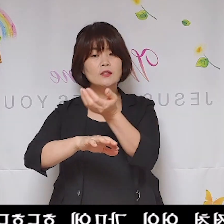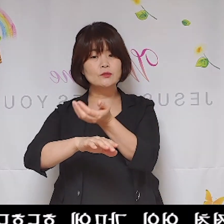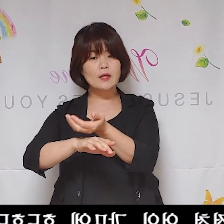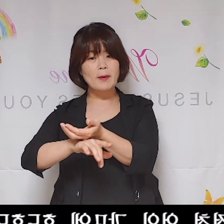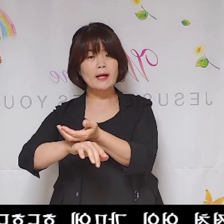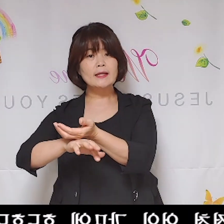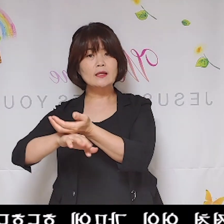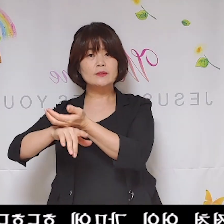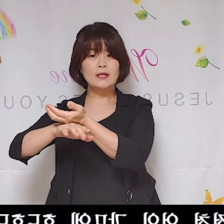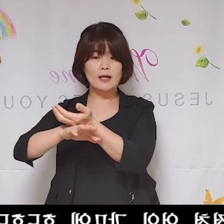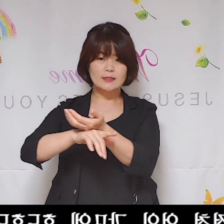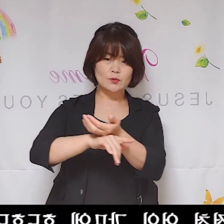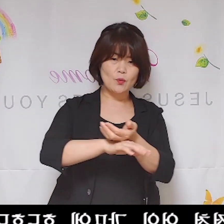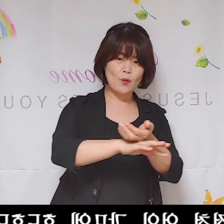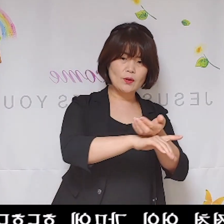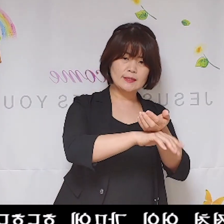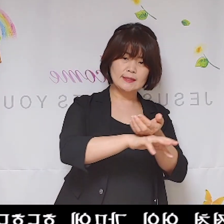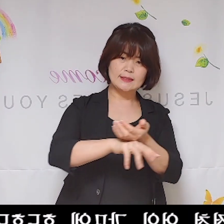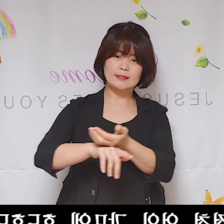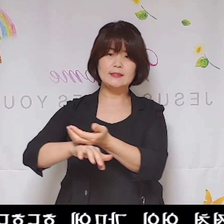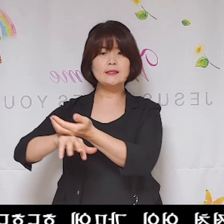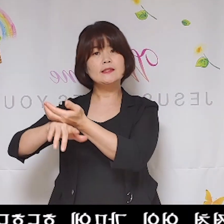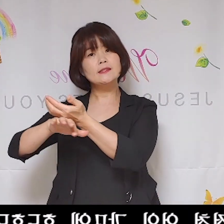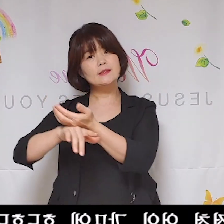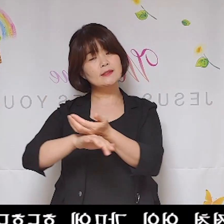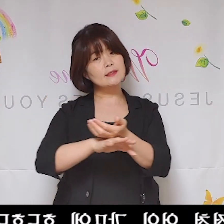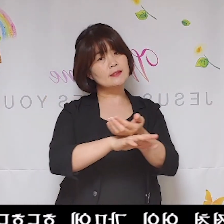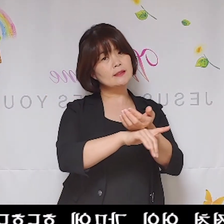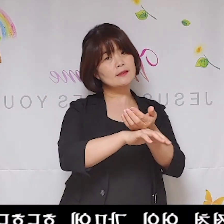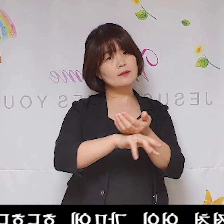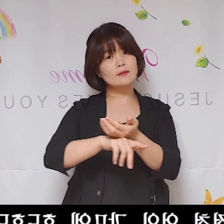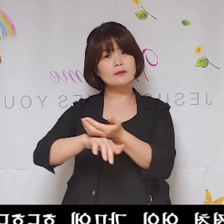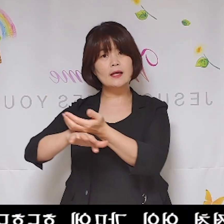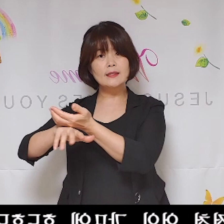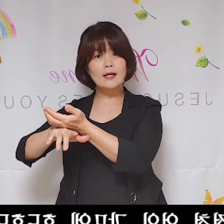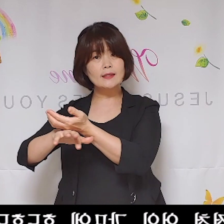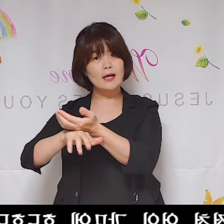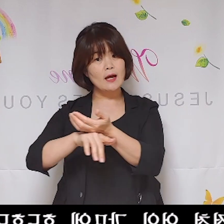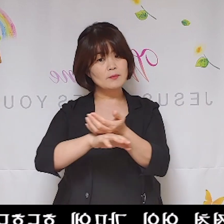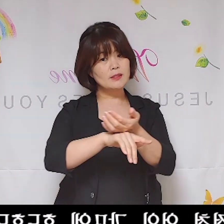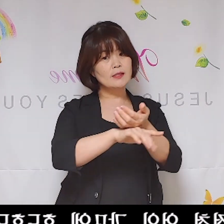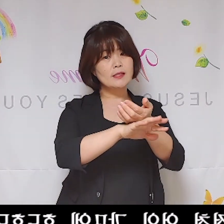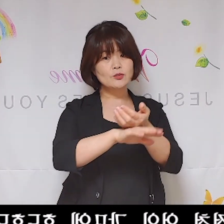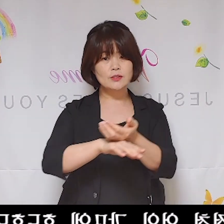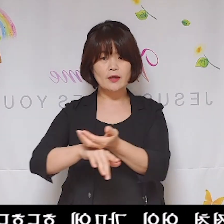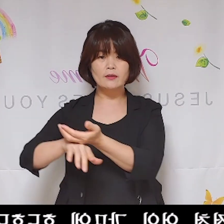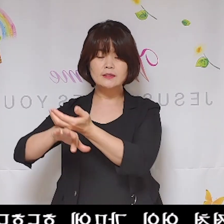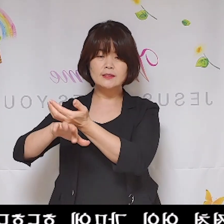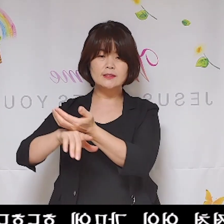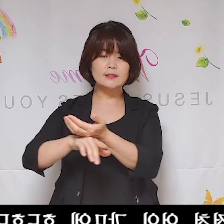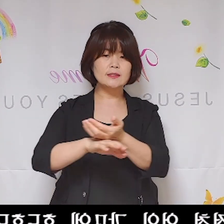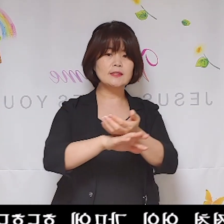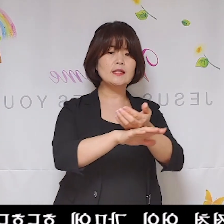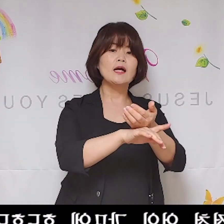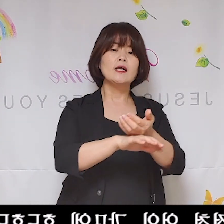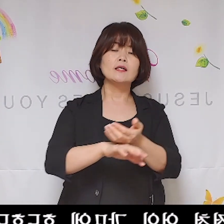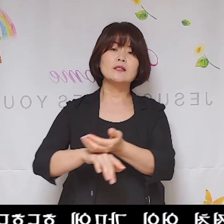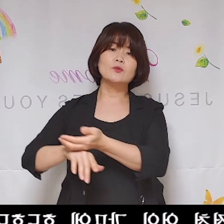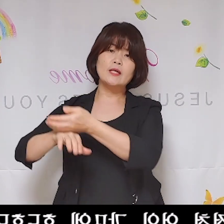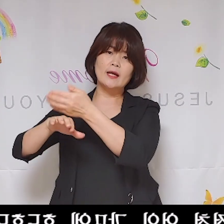그 위에 배가 있다고 생각하시고 흔들 흔들 까딱까딱 밑에를 해주세요. 흔들흔들. 그리고